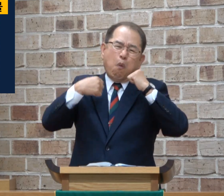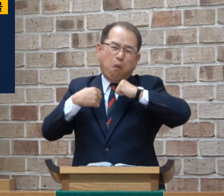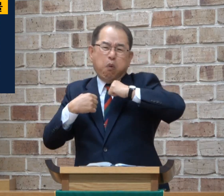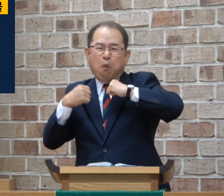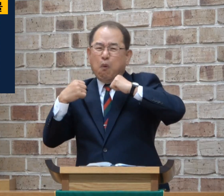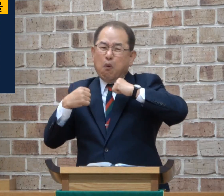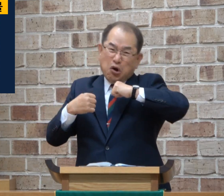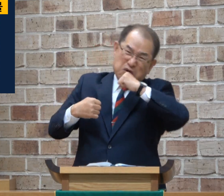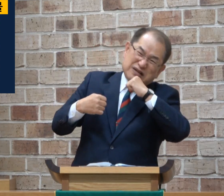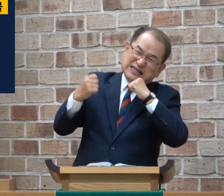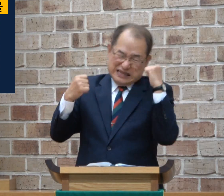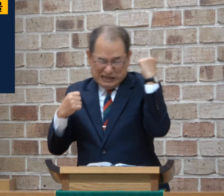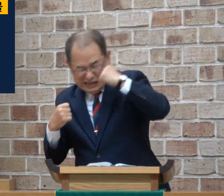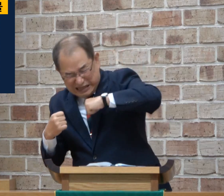많은 사람들이